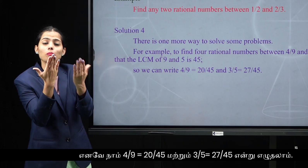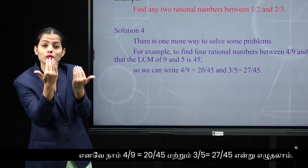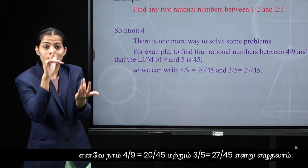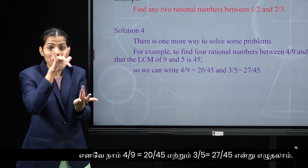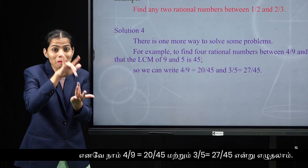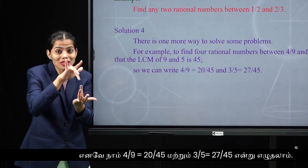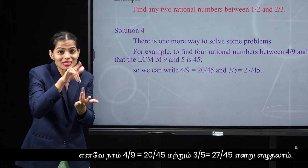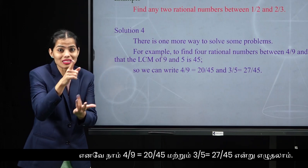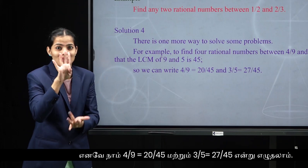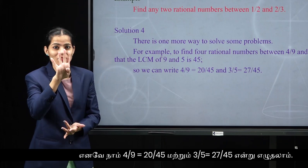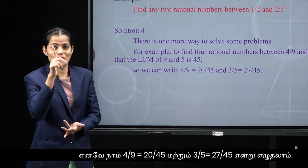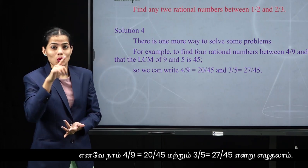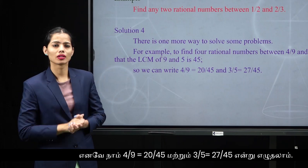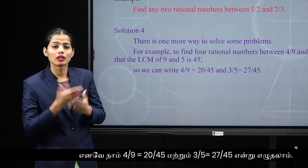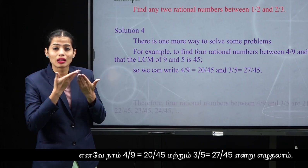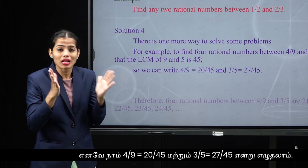20/45 மற்றும் 3/5 ஈடு